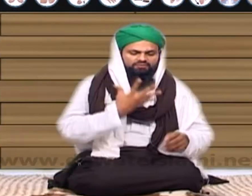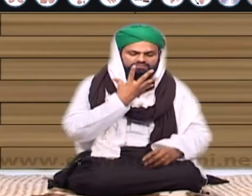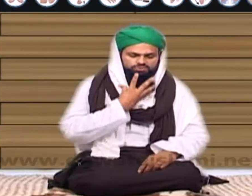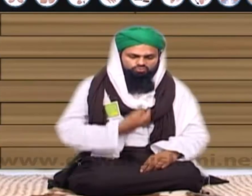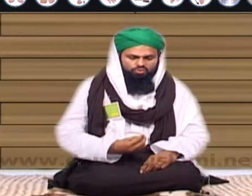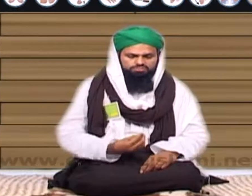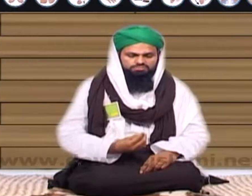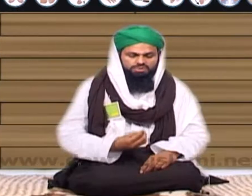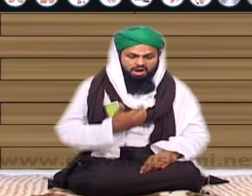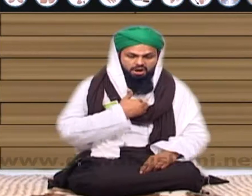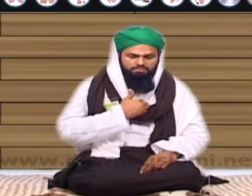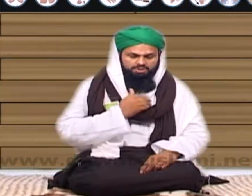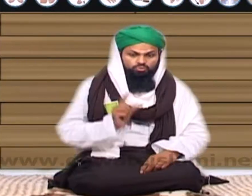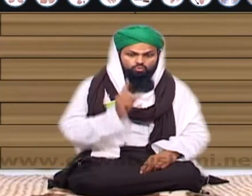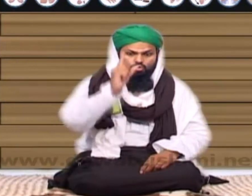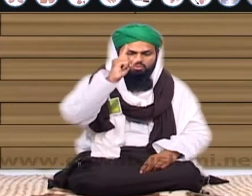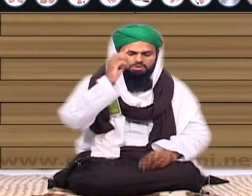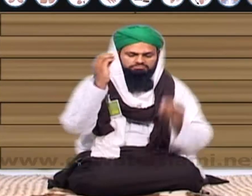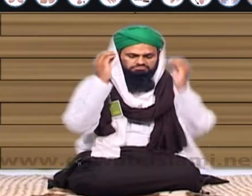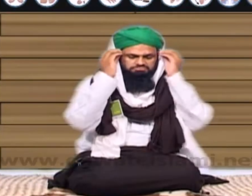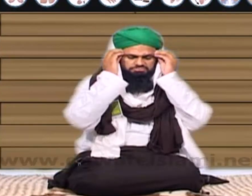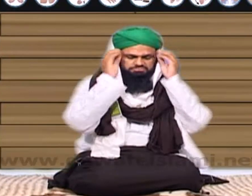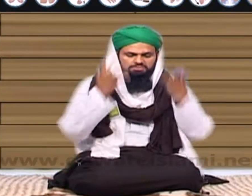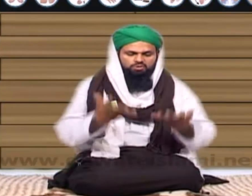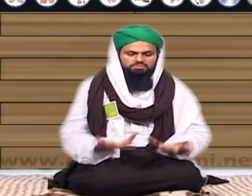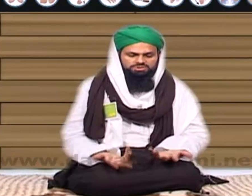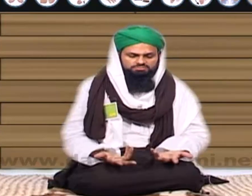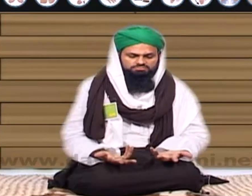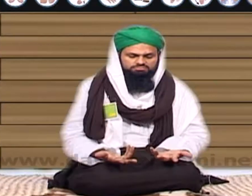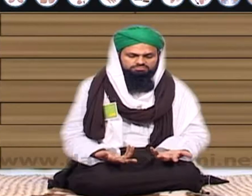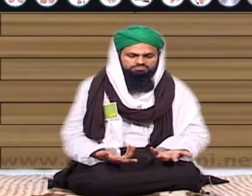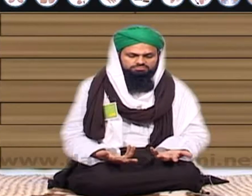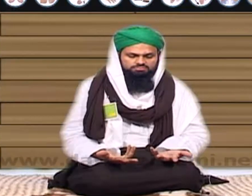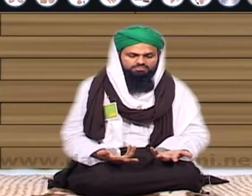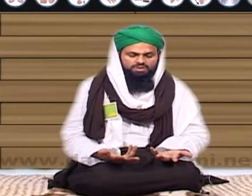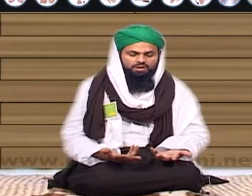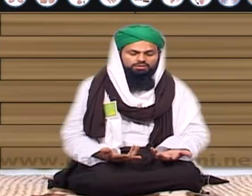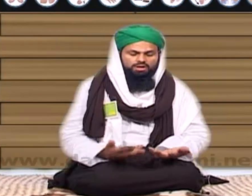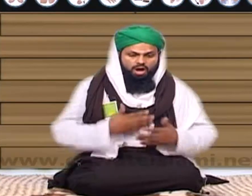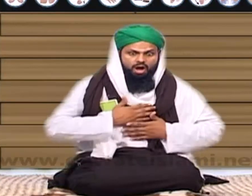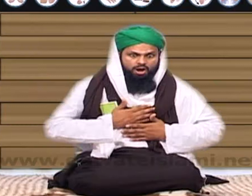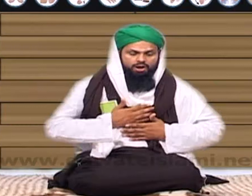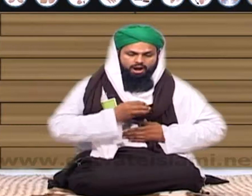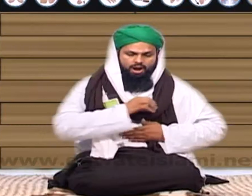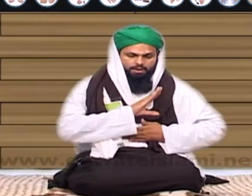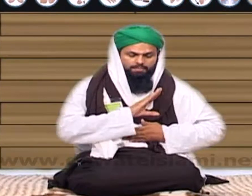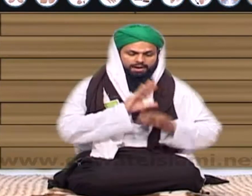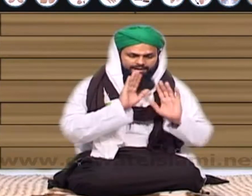آہستہ سب کچھ ہو رہا ہے, لیکن افسوس ہمیں اپنی زندگی کا پتہ کوئی. تو یاد رکھیے, جاگنا